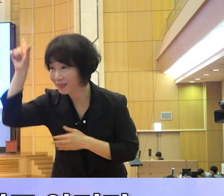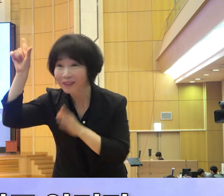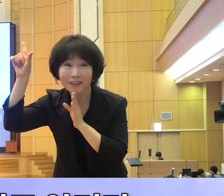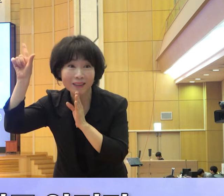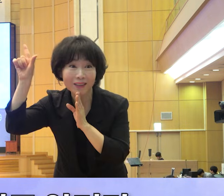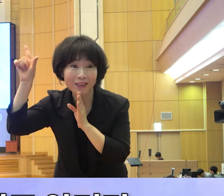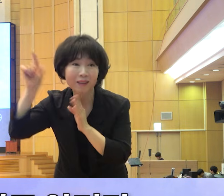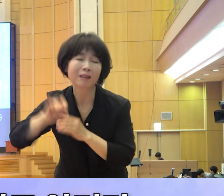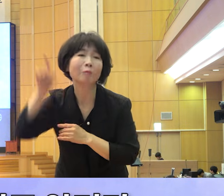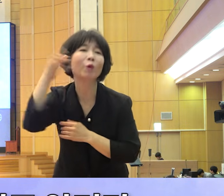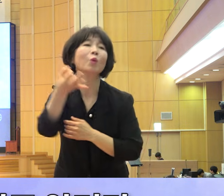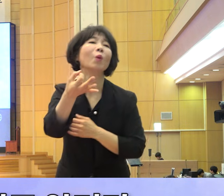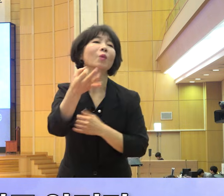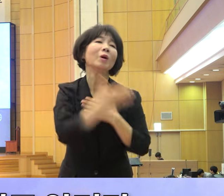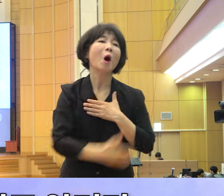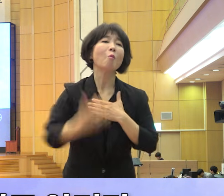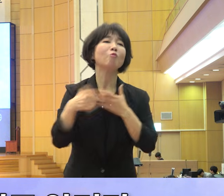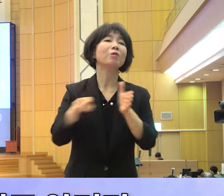그렇죠?